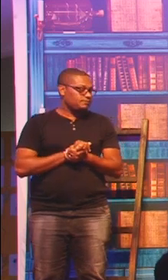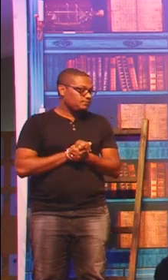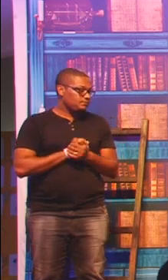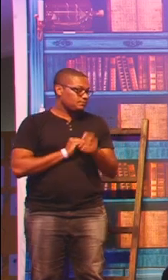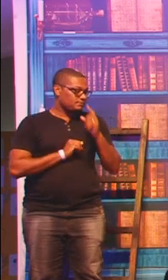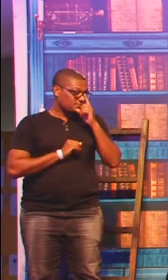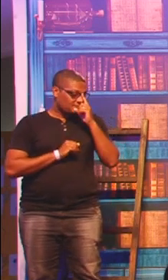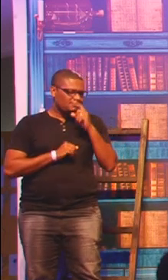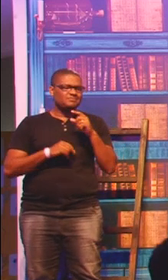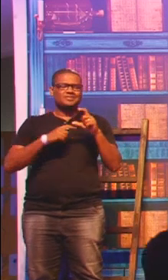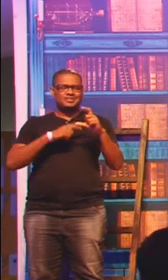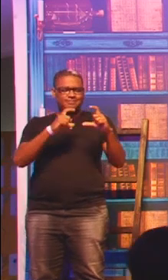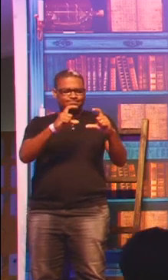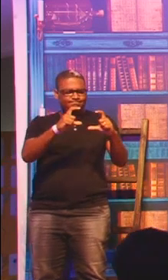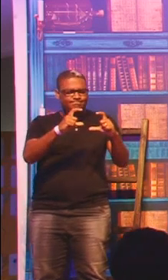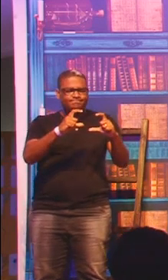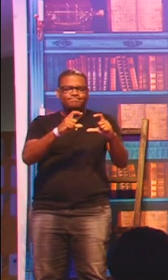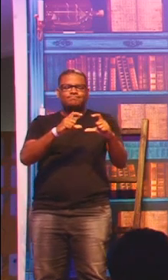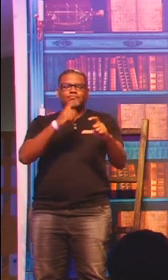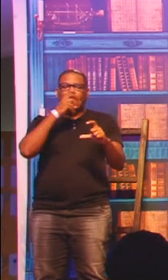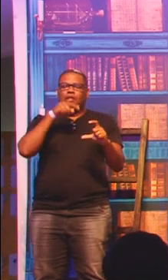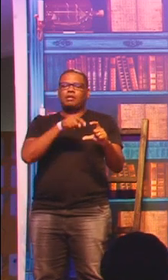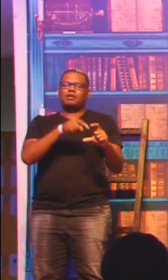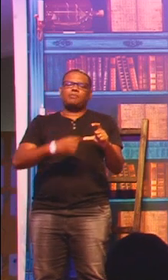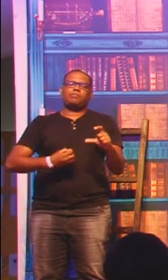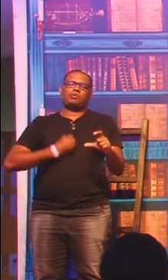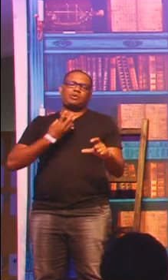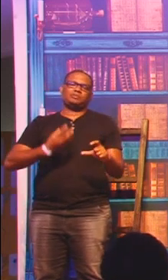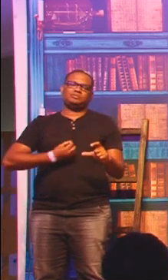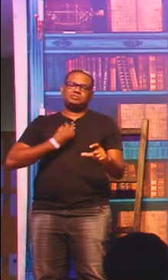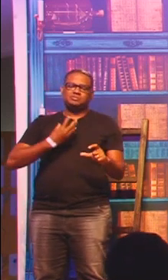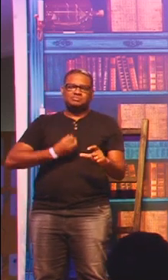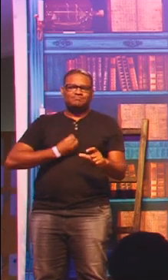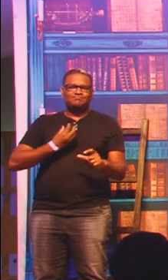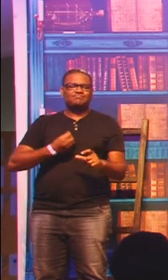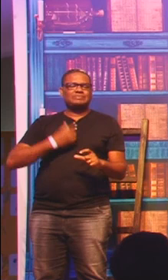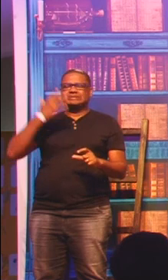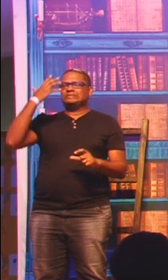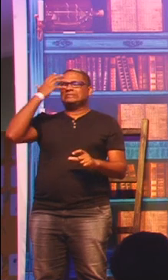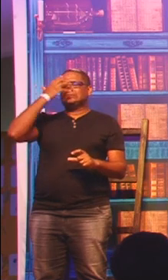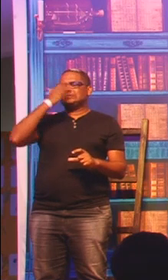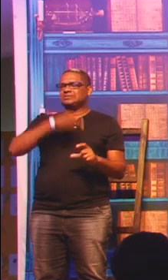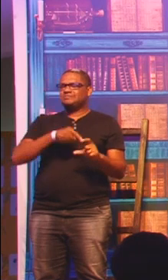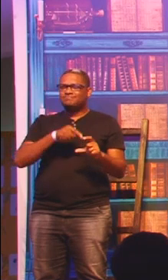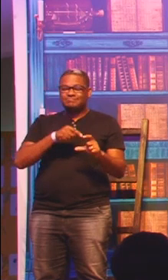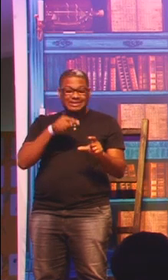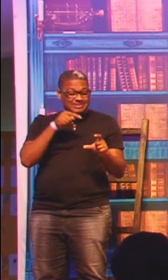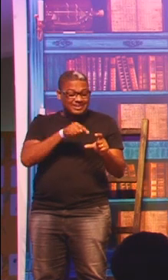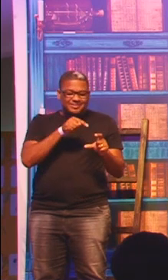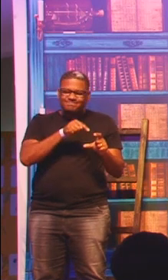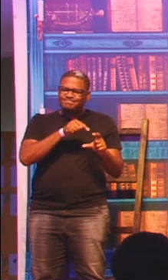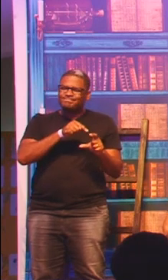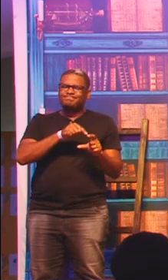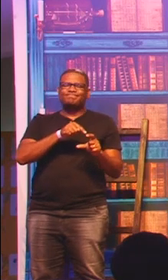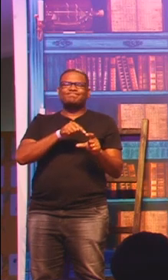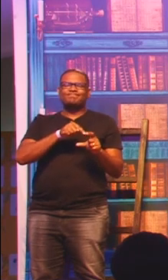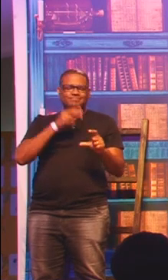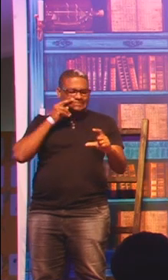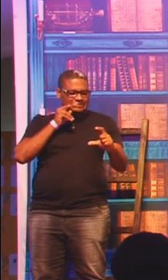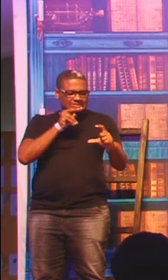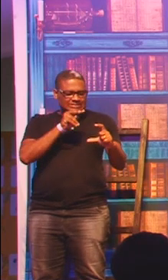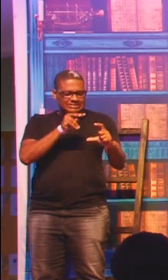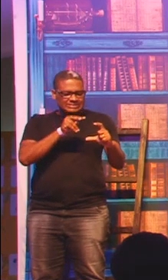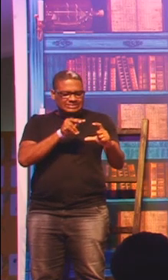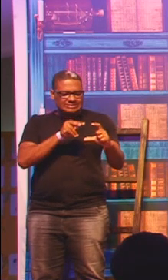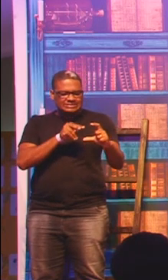Tem muitas passagens poéticas, sabe, lindíssimas, mas essa, não é, que é quando você